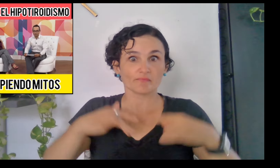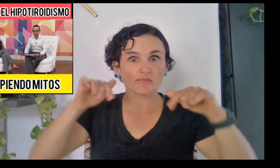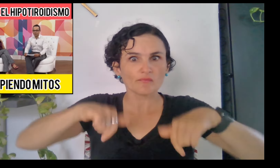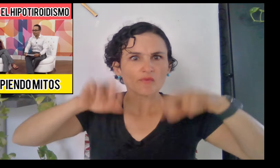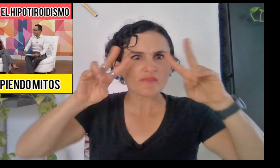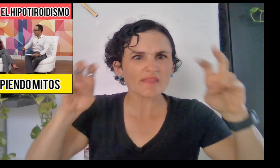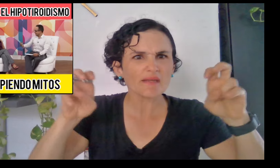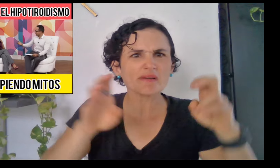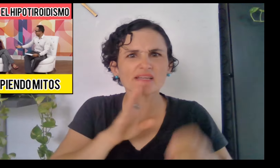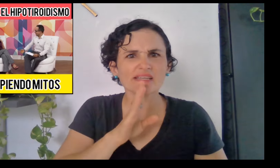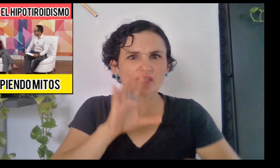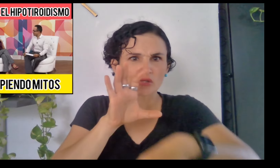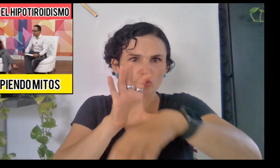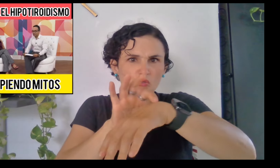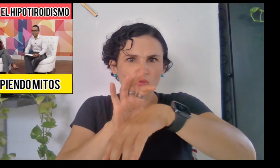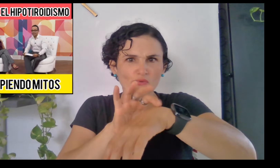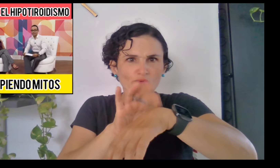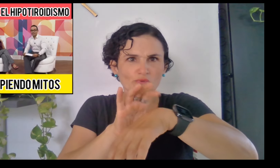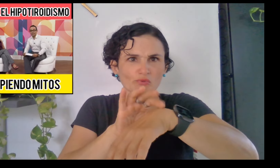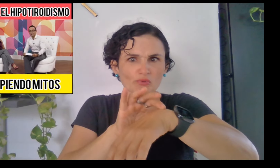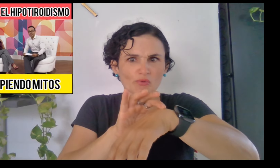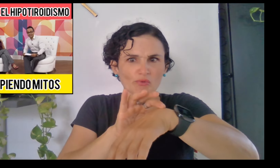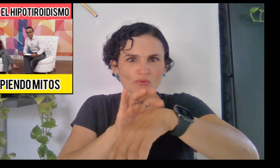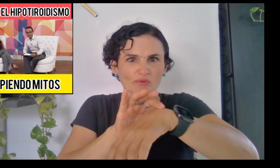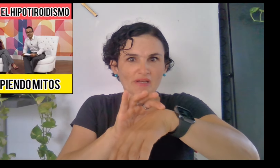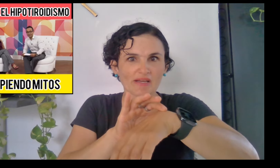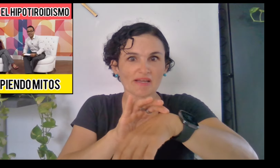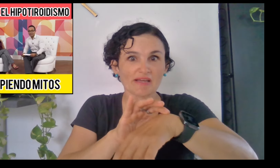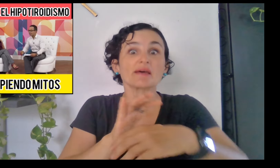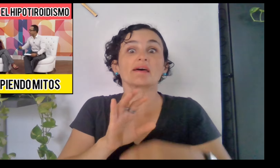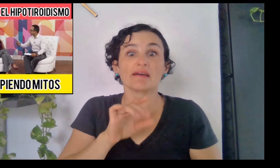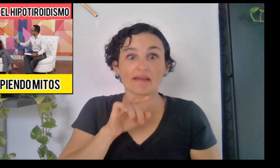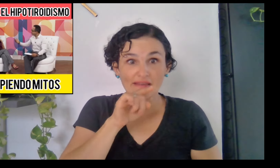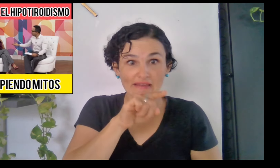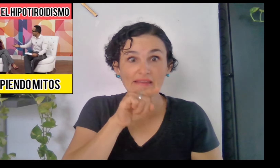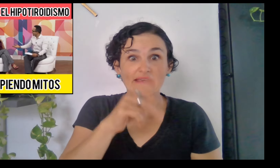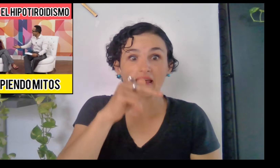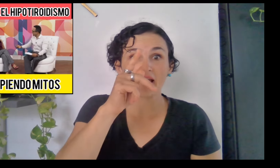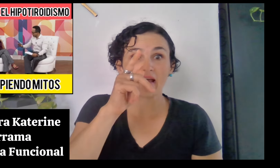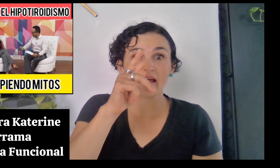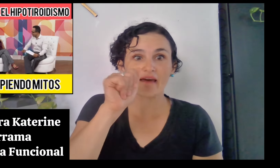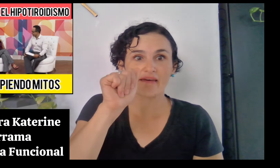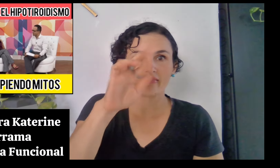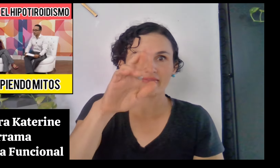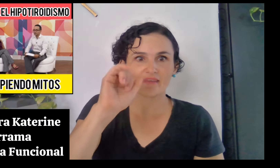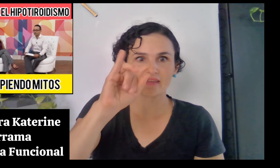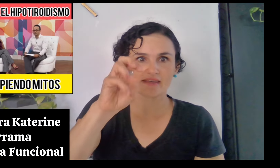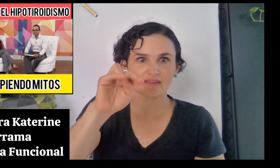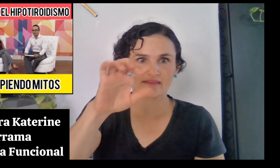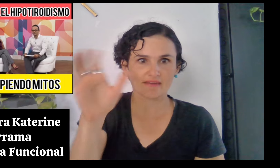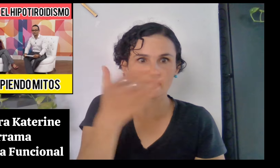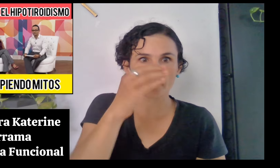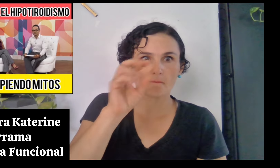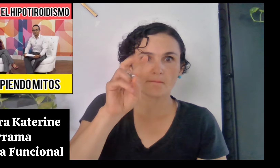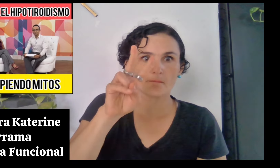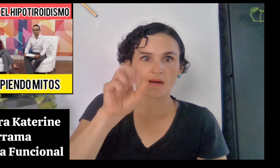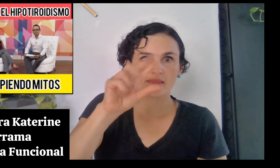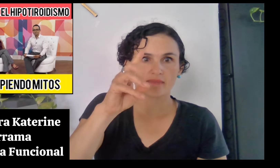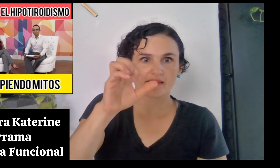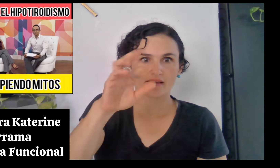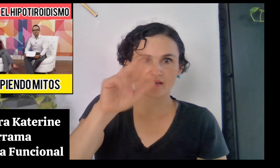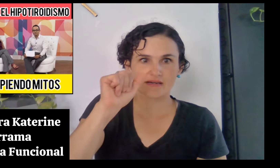a la doctora, a la médica funcional, a la médica Caterina Valderrama. Doctora, muy buenas tardes, qué bueno que estés de nuevo con nosotros. Hola, muy